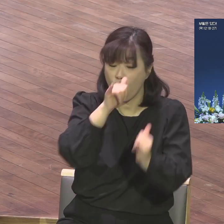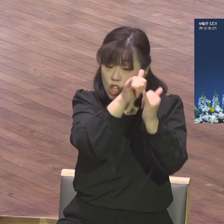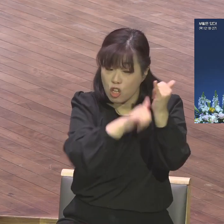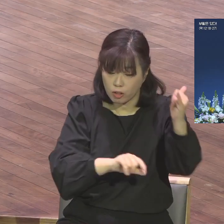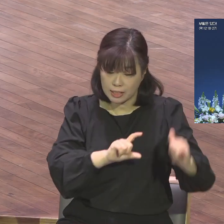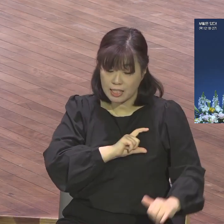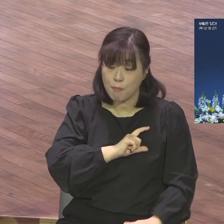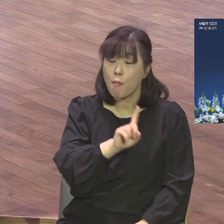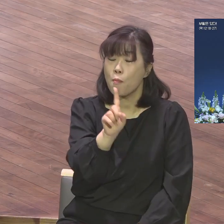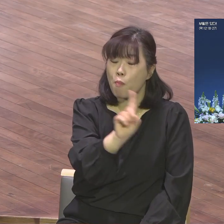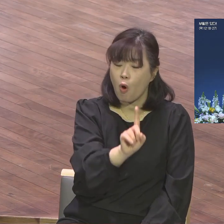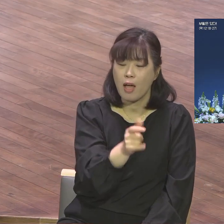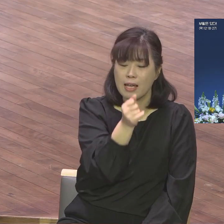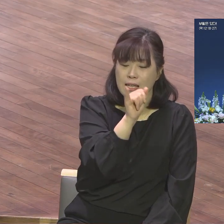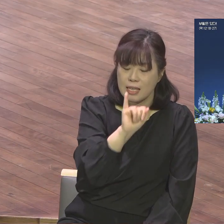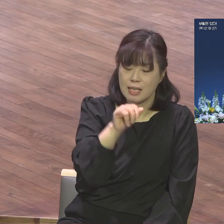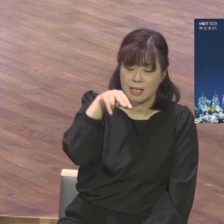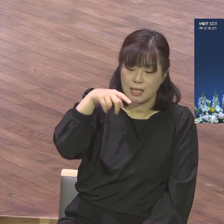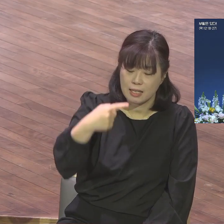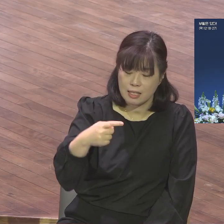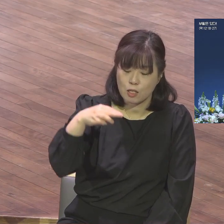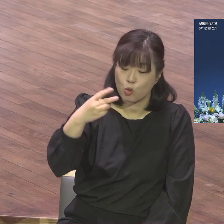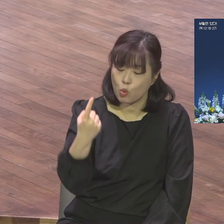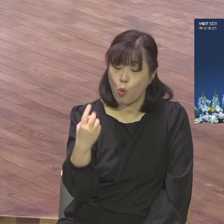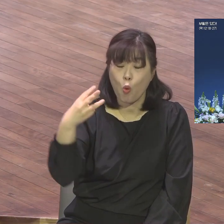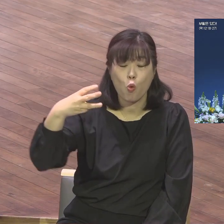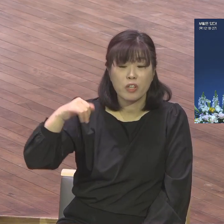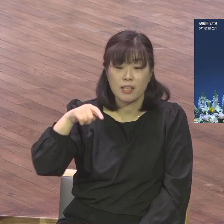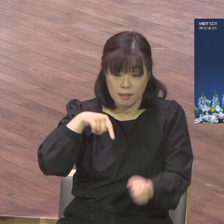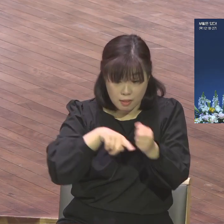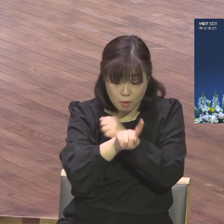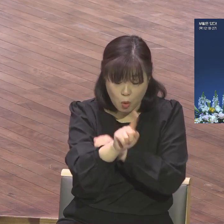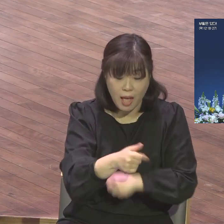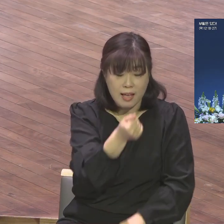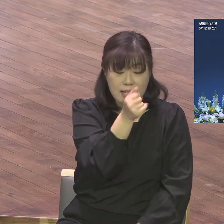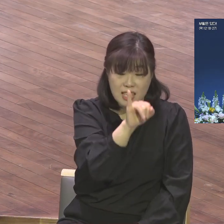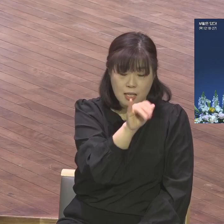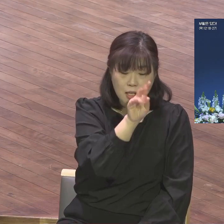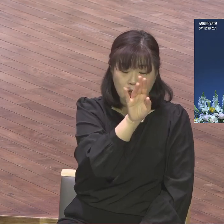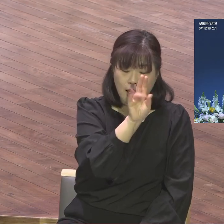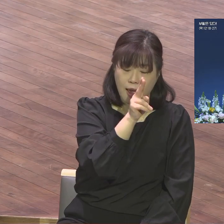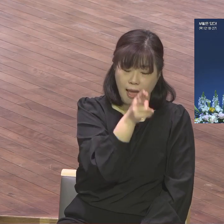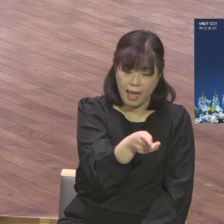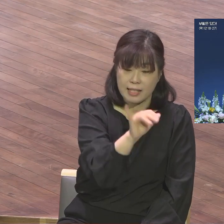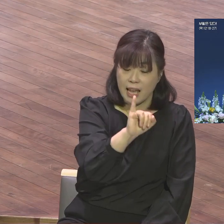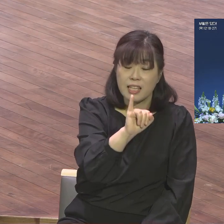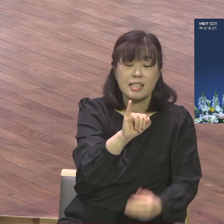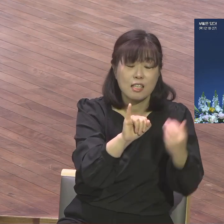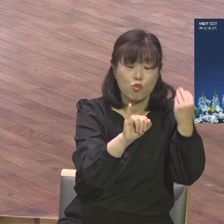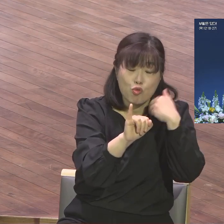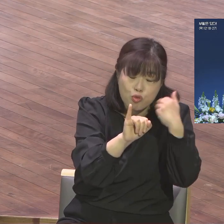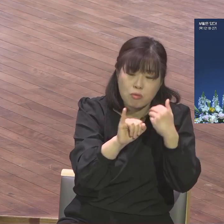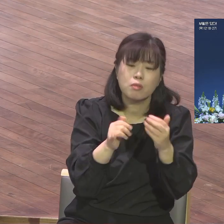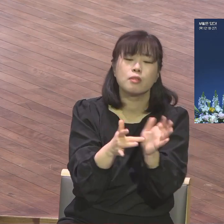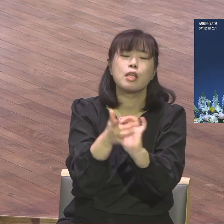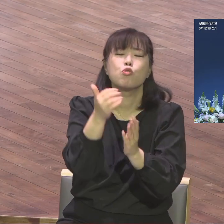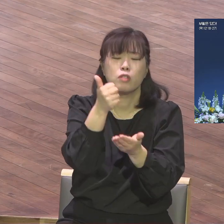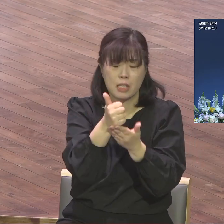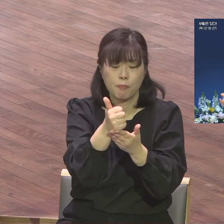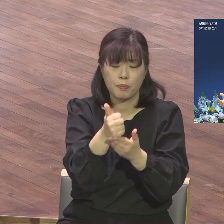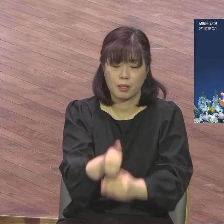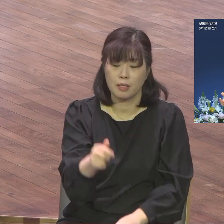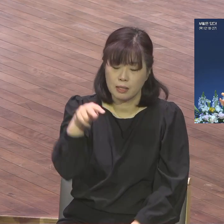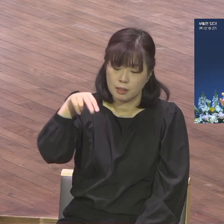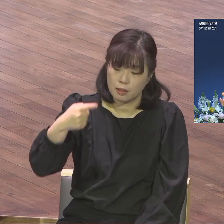BC AD잖아요. 역사 BC AD 예수님 오시기 전 비포 크라이스트 예수님 오신 후 안노 도미네 예수님 오시기 전 오신 후